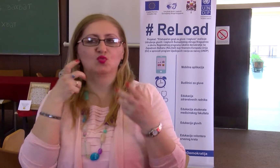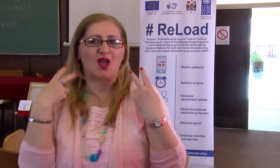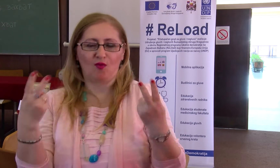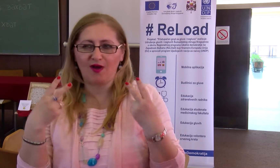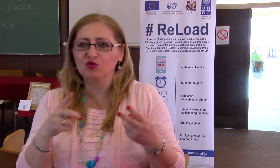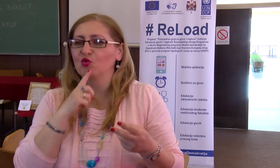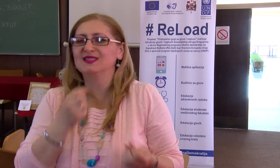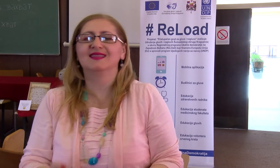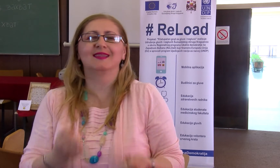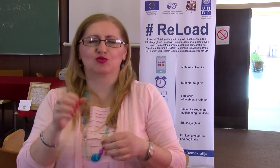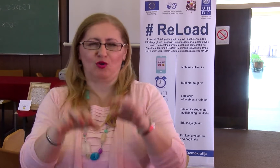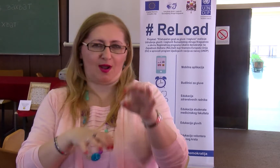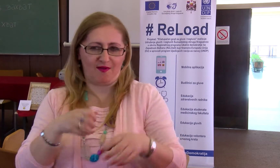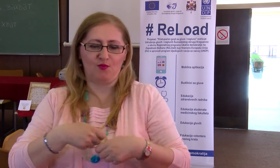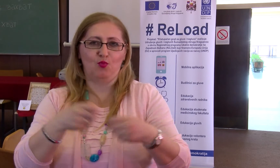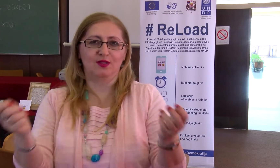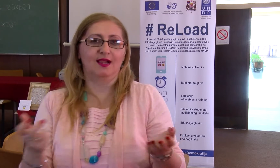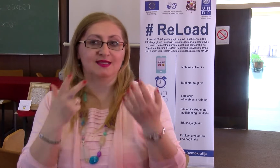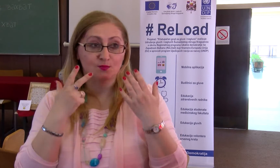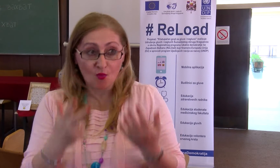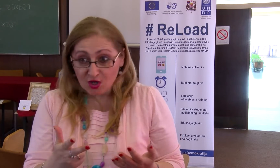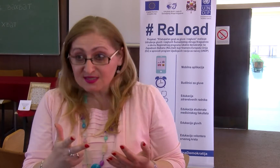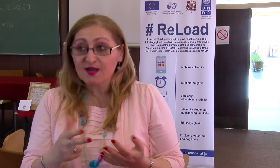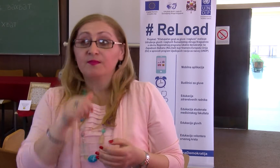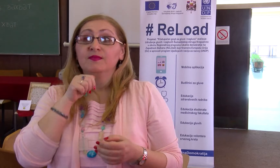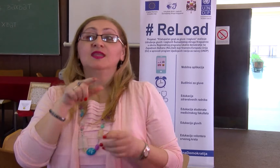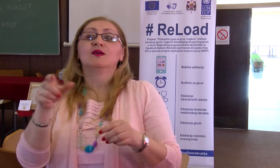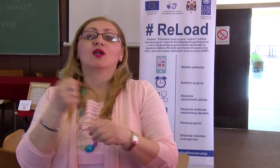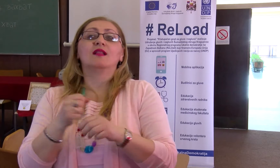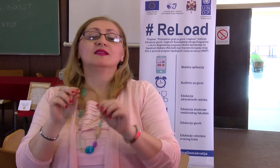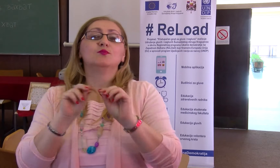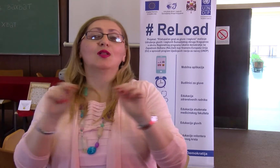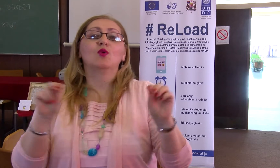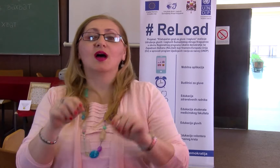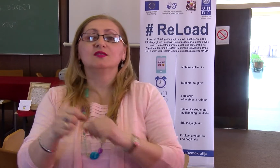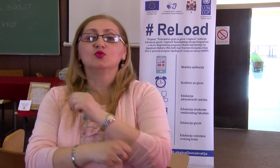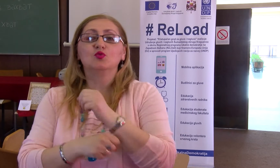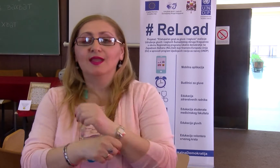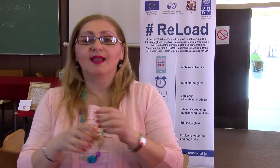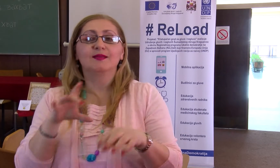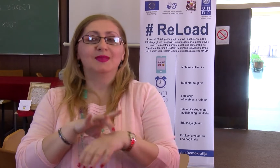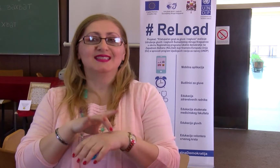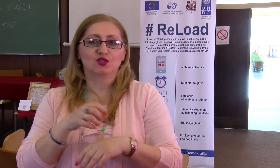vibratorom, jako važne za nagluva lica, jako smo ih teško nabavili, to samo 8. Radili smo